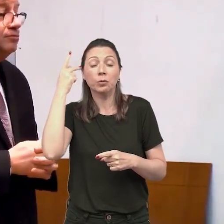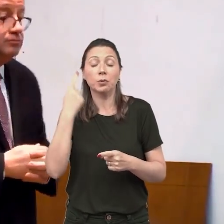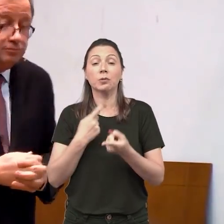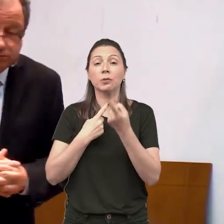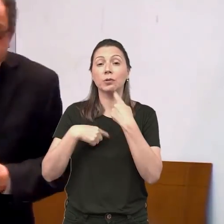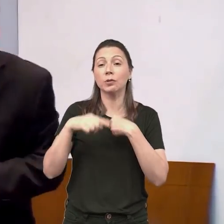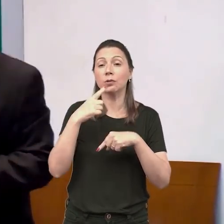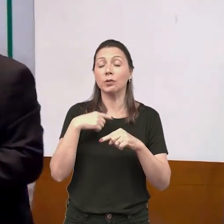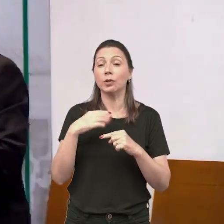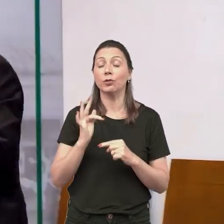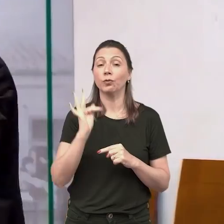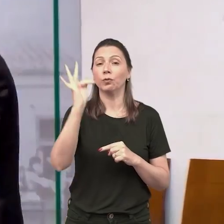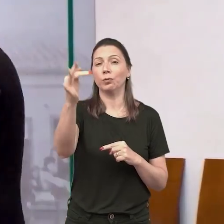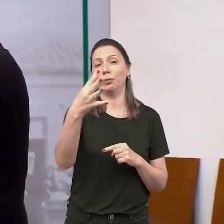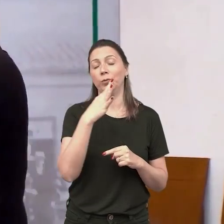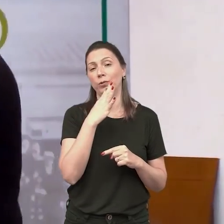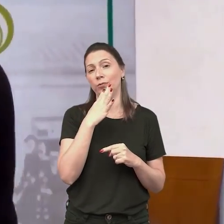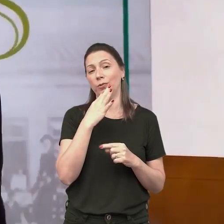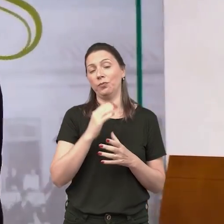futuro.